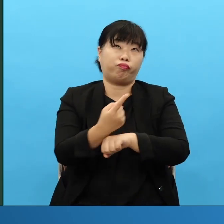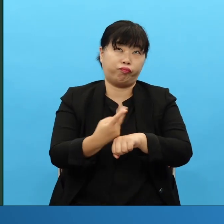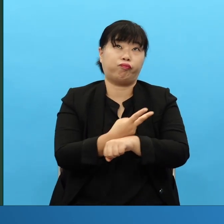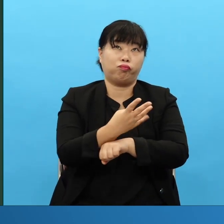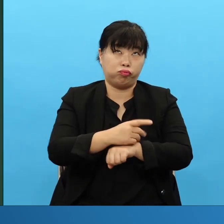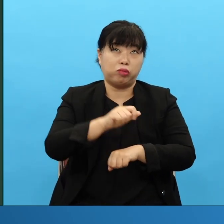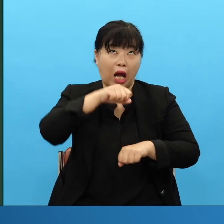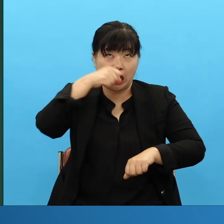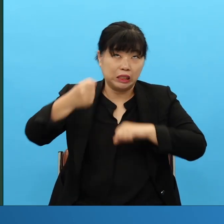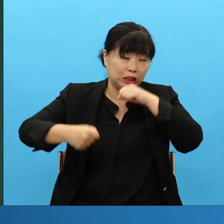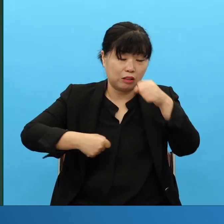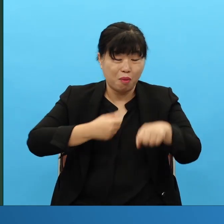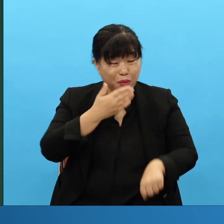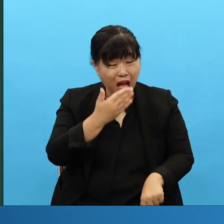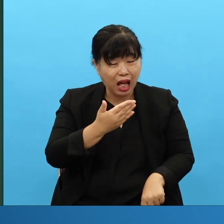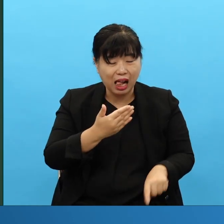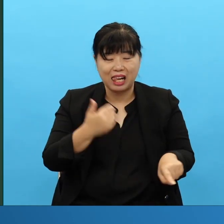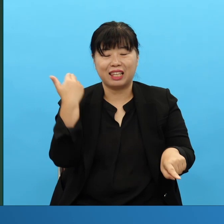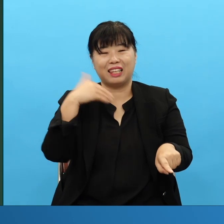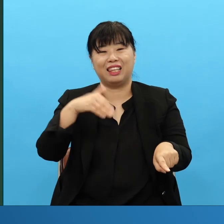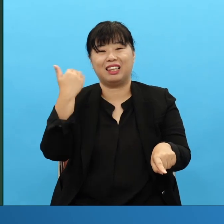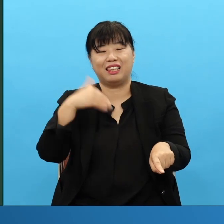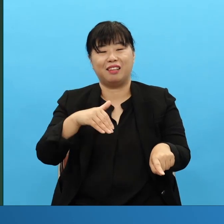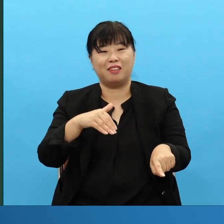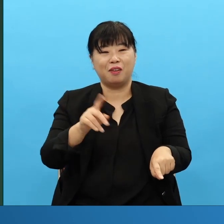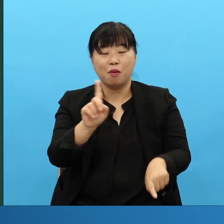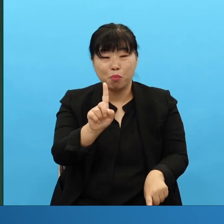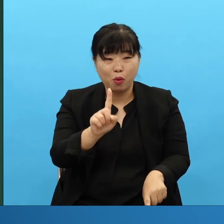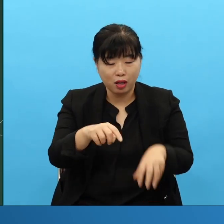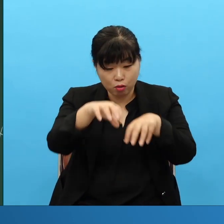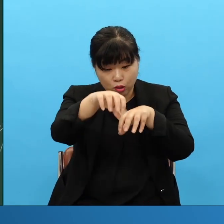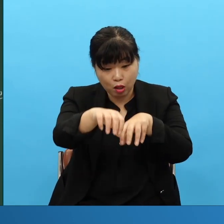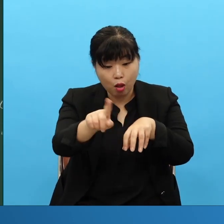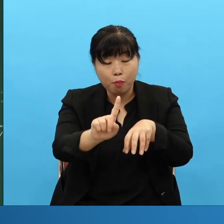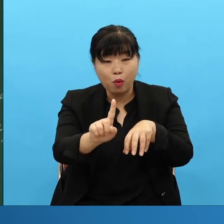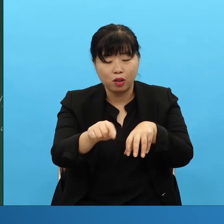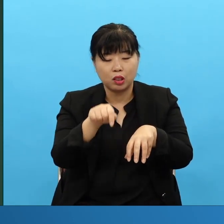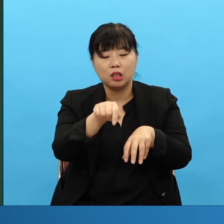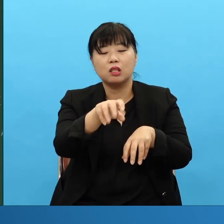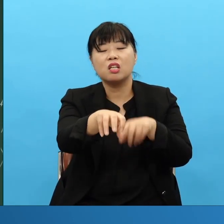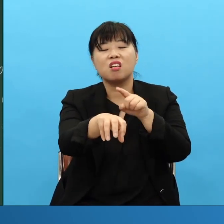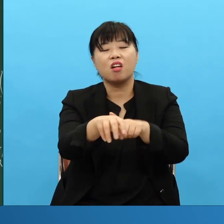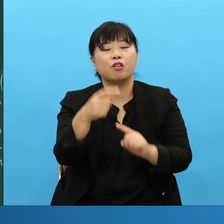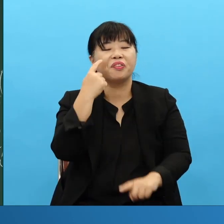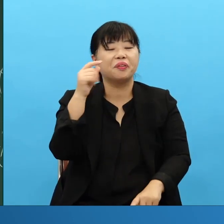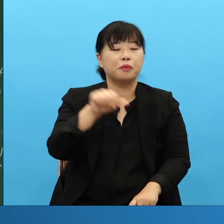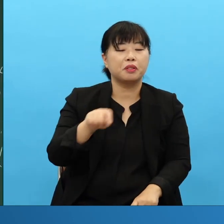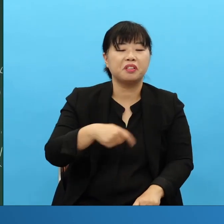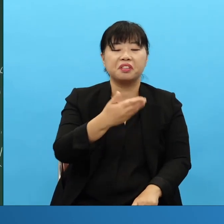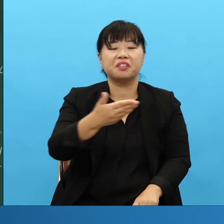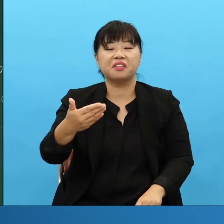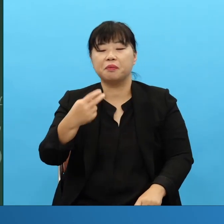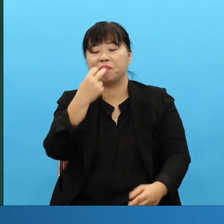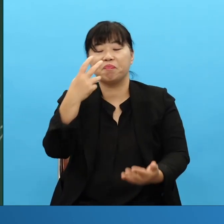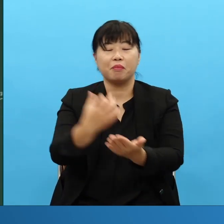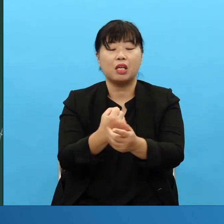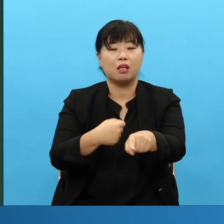그러게 이 사람이 이게 제가 바울이 본 겁니다 로마 바울이 본 겁니다 하나님 거기에 여기에 따라 붙는